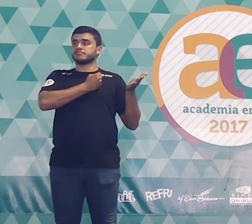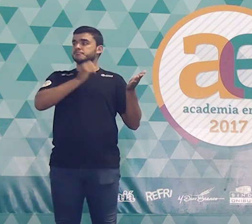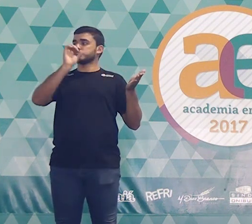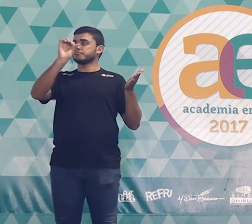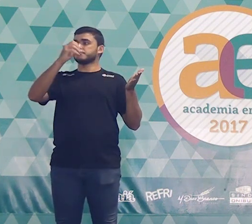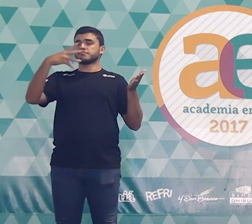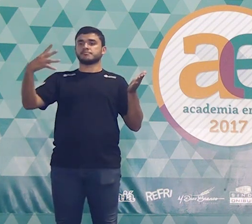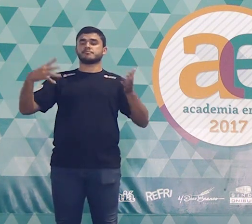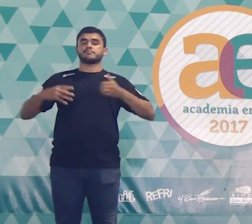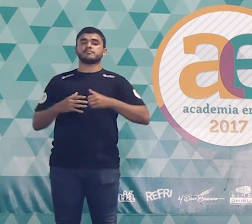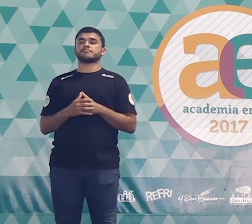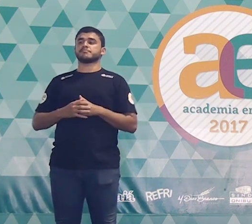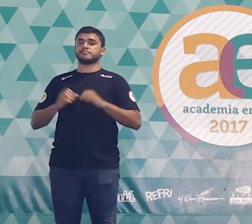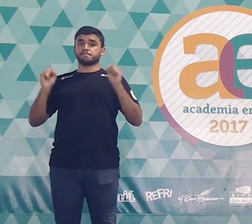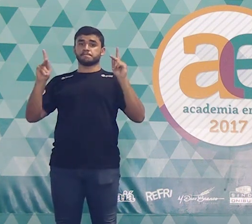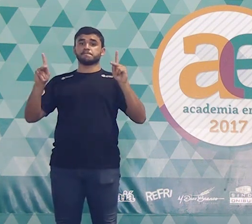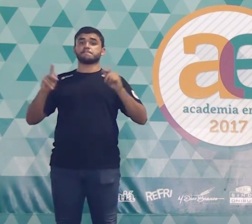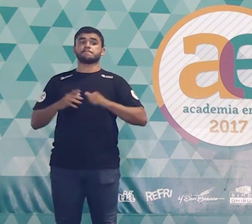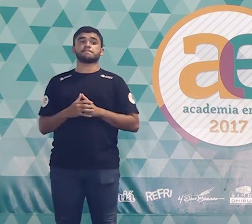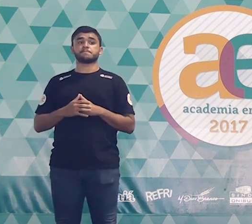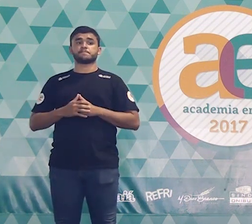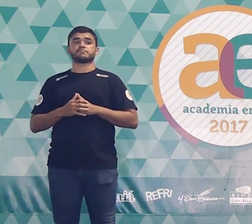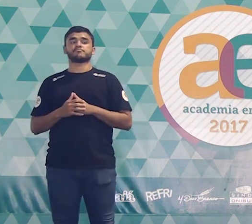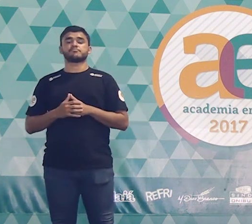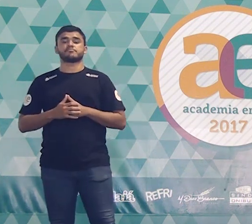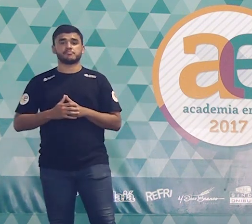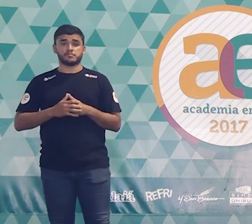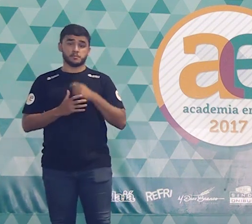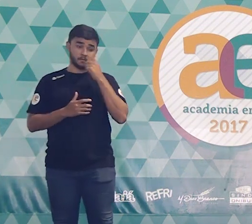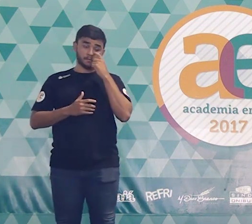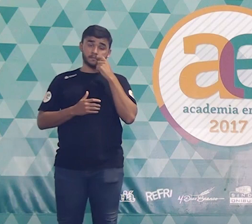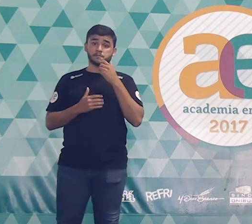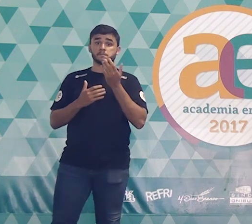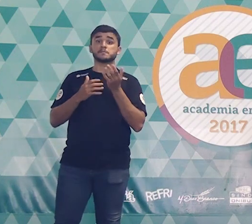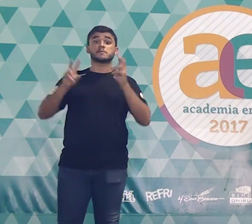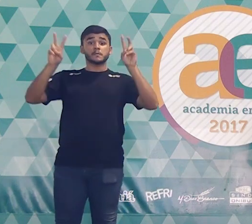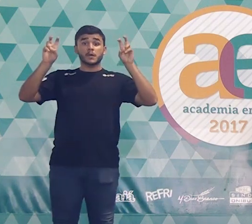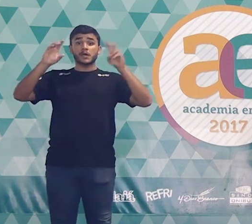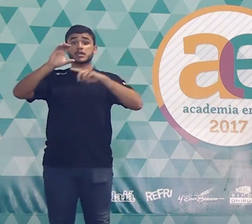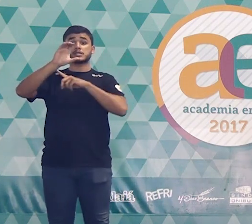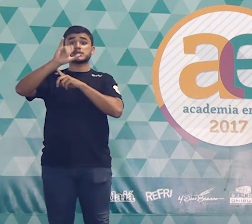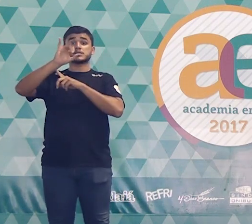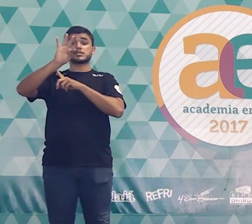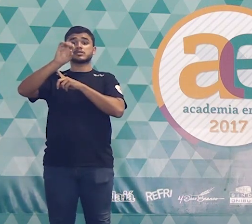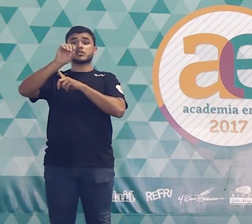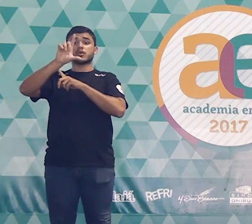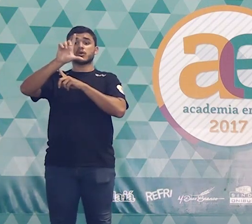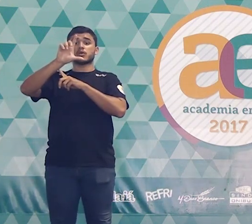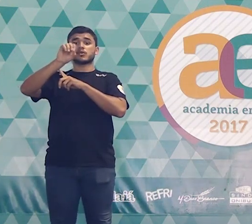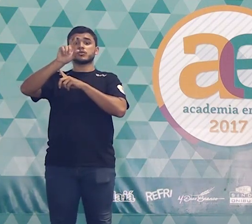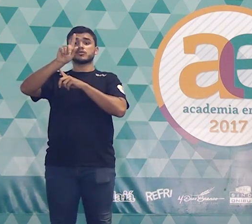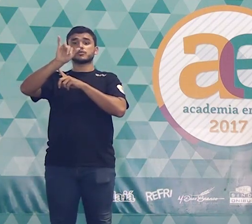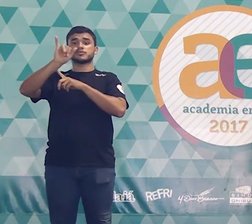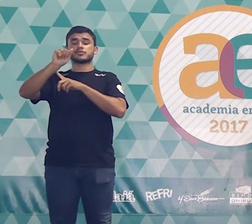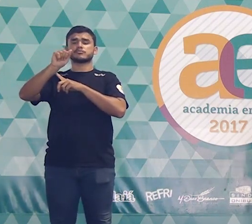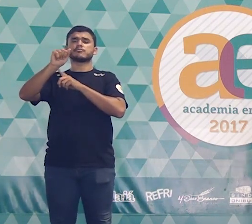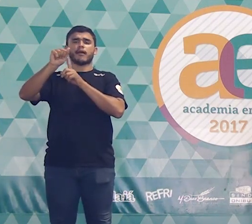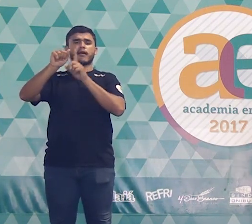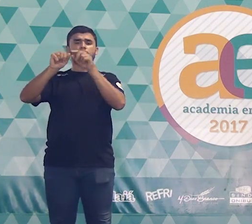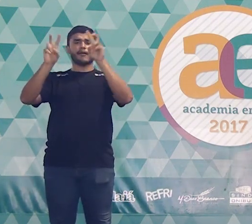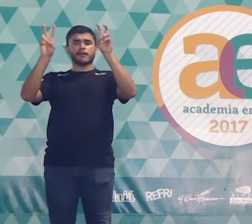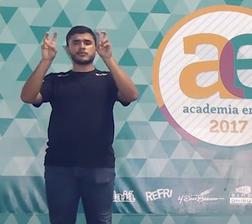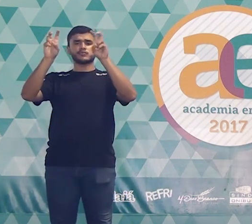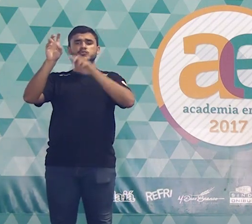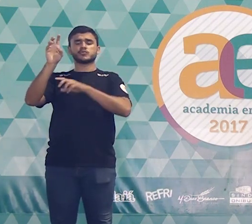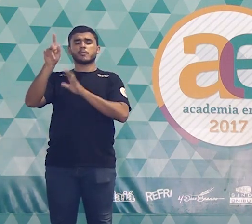64, ok? Então essa é a parte, nós vamos trabalhar a citologia. Gente, citologia é um assunto básico,